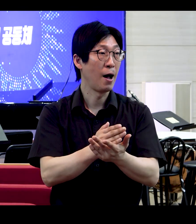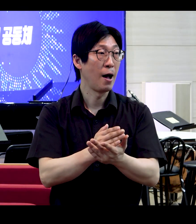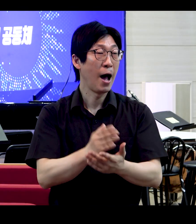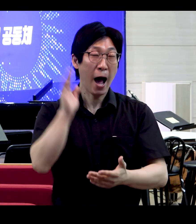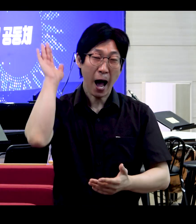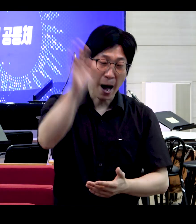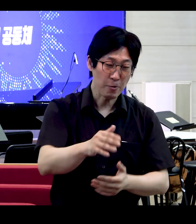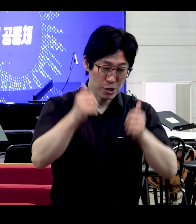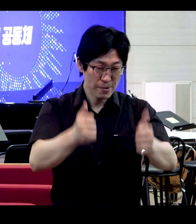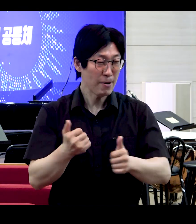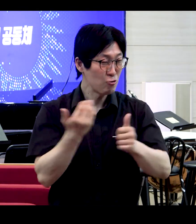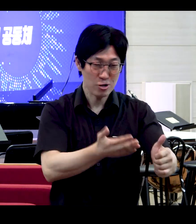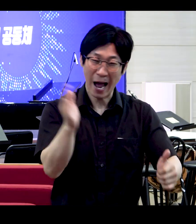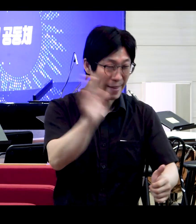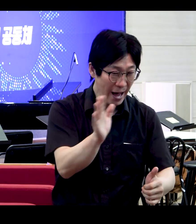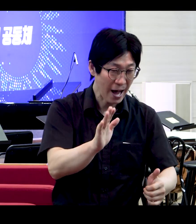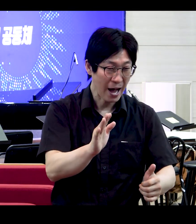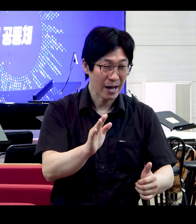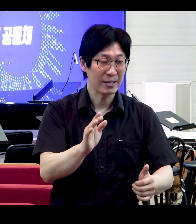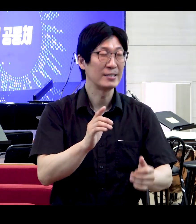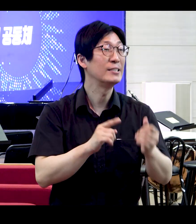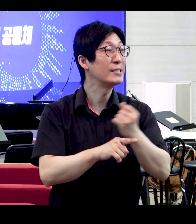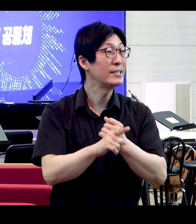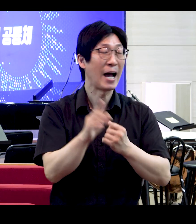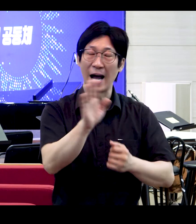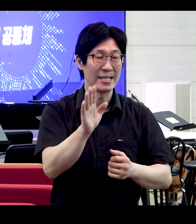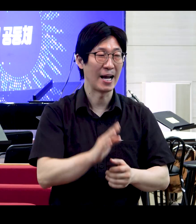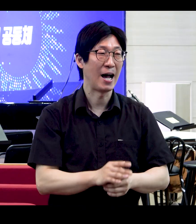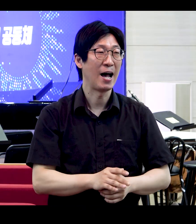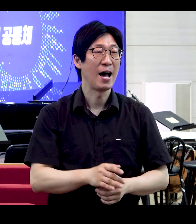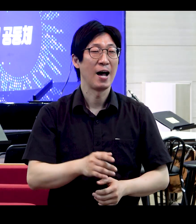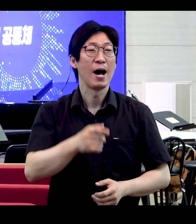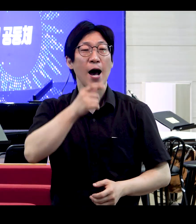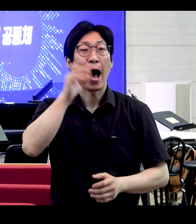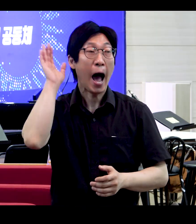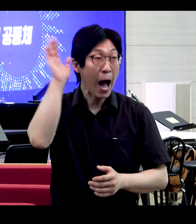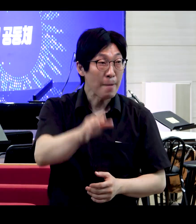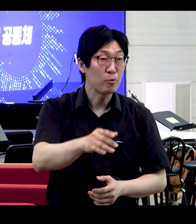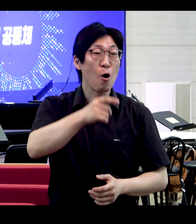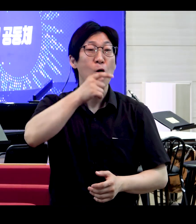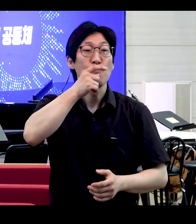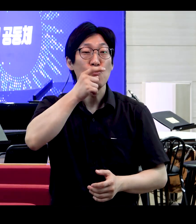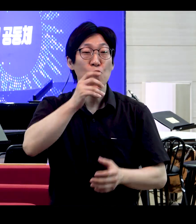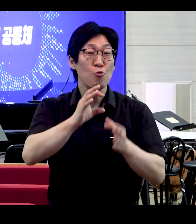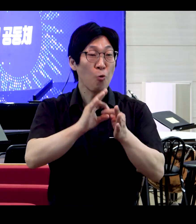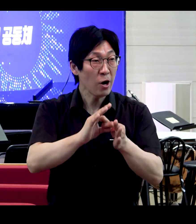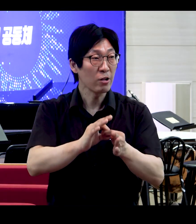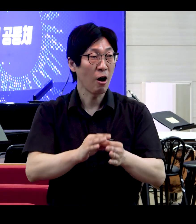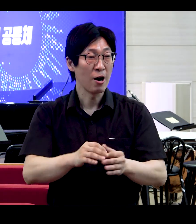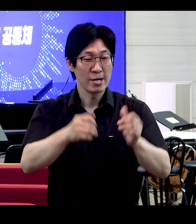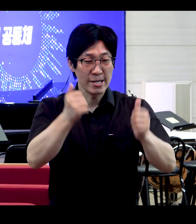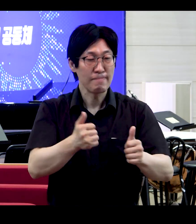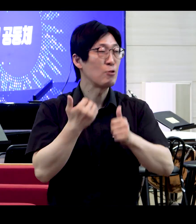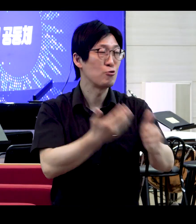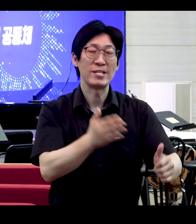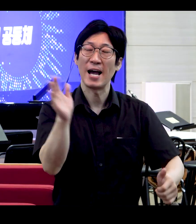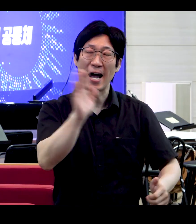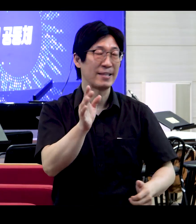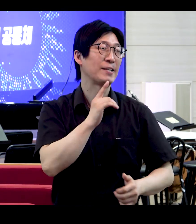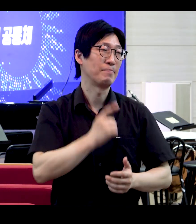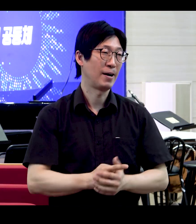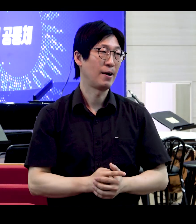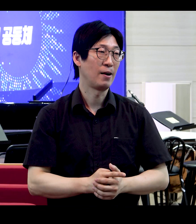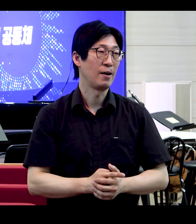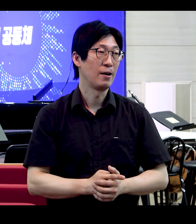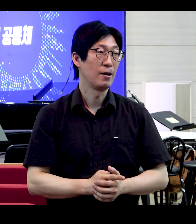다시는 심판 안 하시겠다는 이야기가 아니에요. 다만 뭐예요? 물로 그런 식으로 심판을 하지는 않는다는 이야기예요. 여러분,